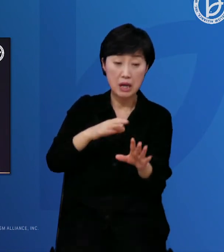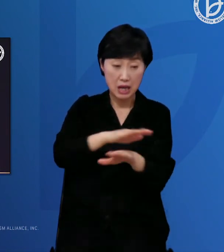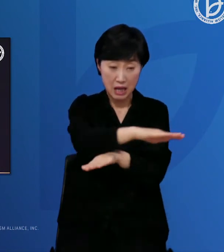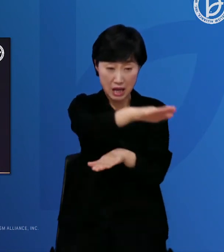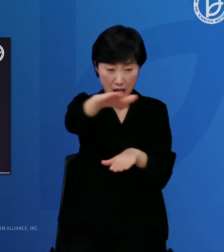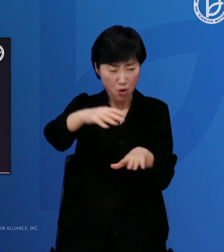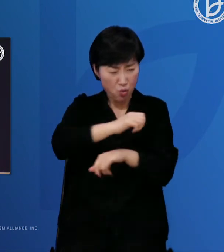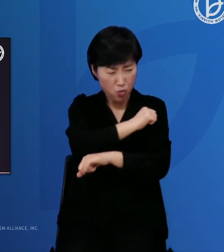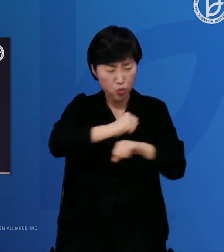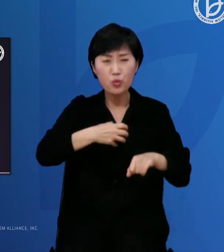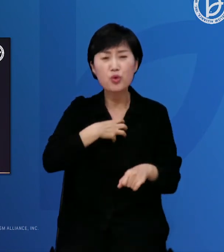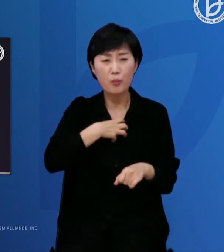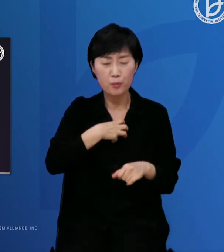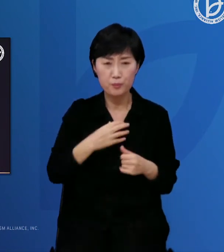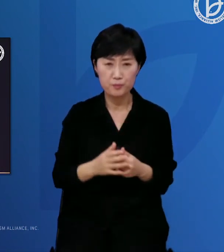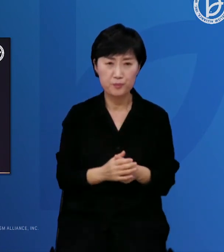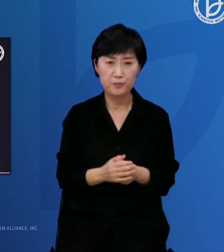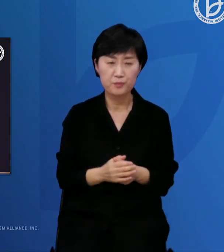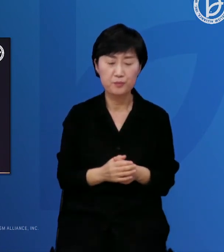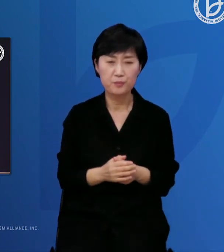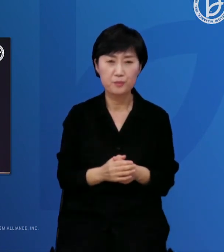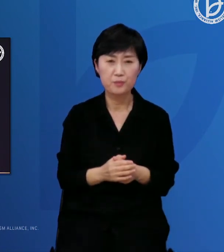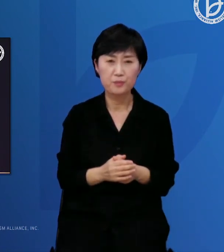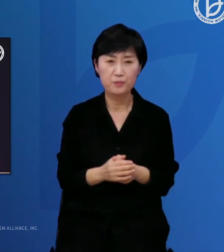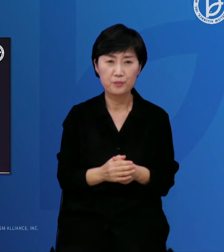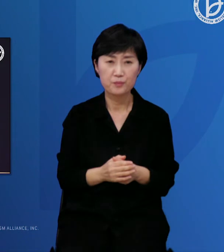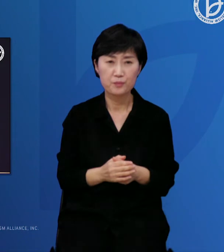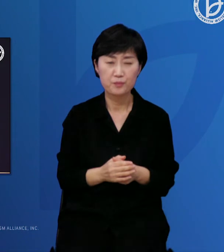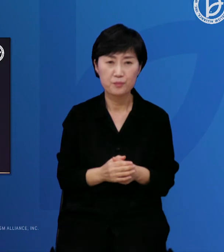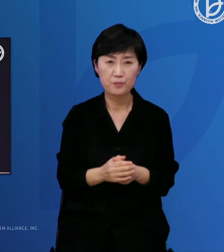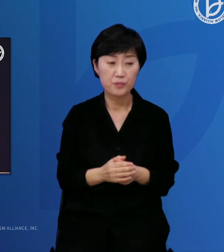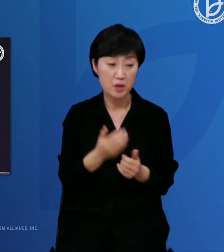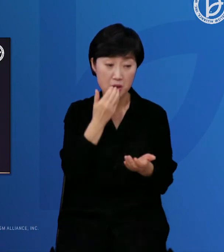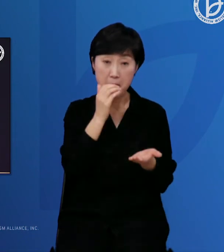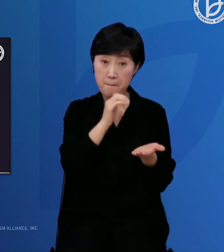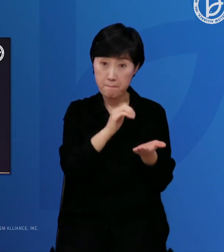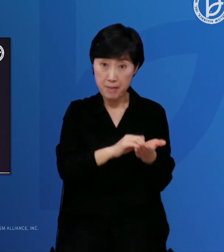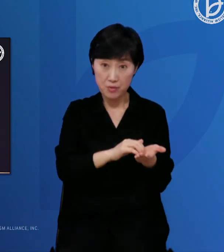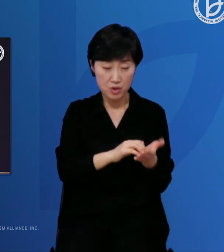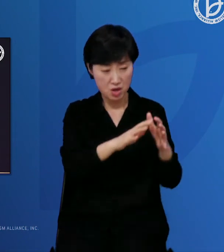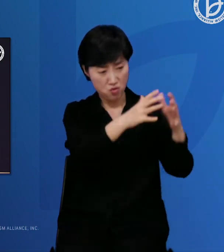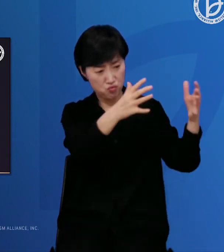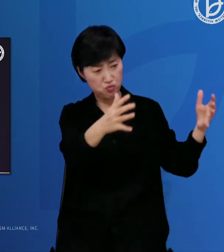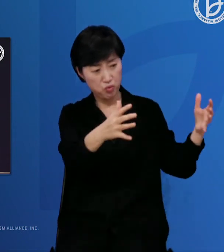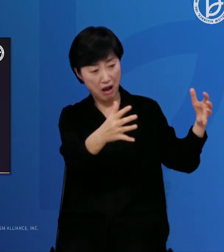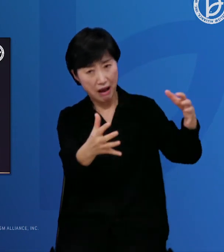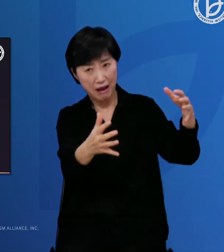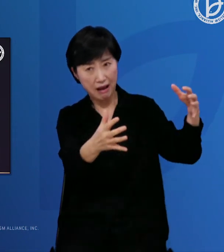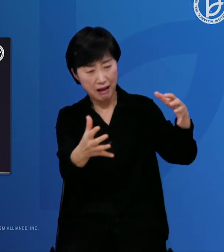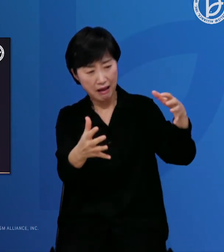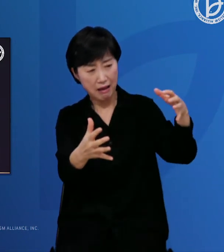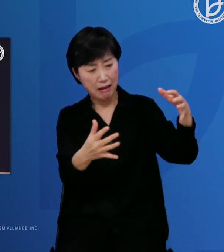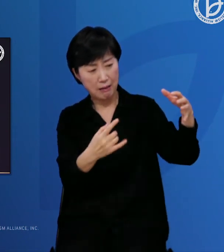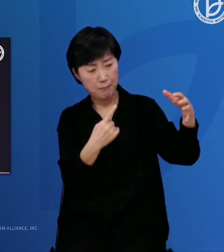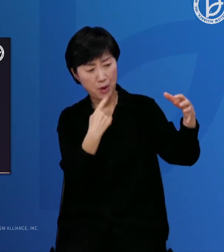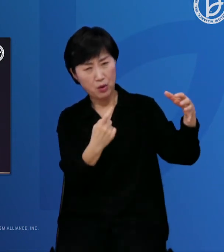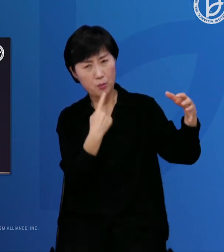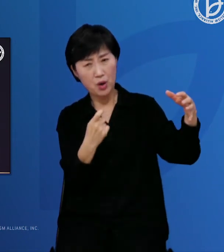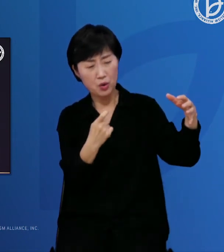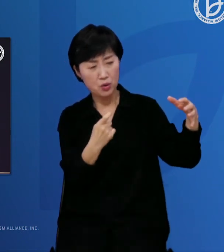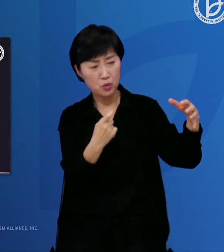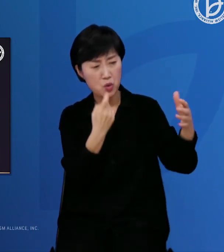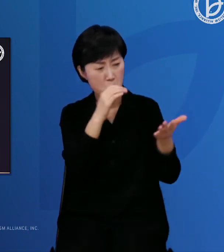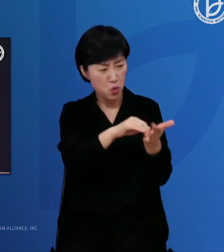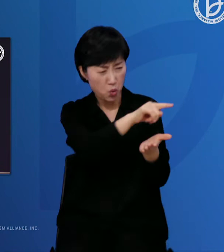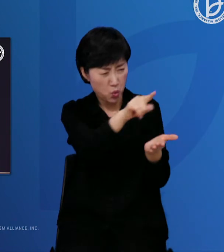mountains where the rocks were falling off. 그리고 이제 남아 있는 바위들도 곧 무너질 것 같은 뾰족뾰족한 이런 바위들이